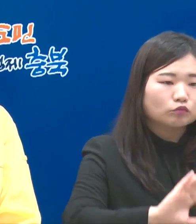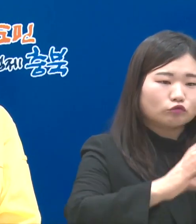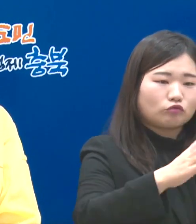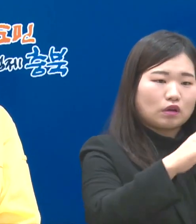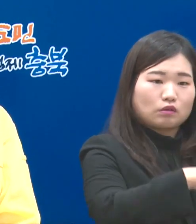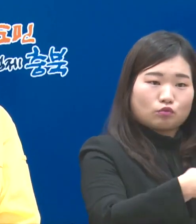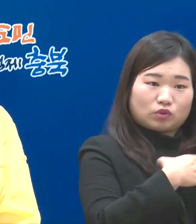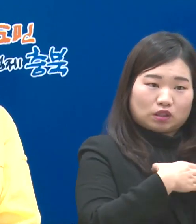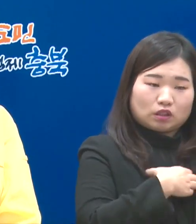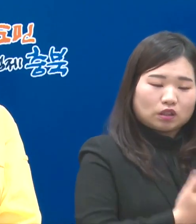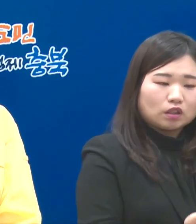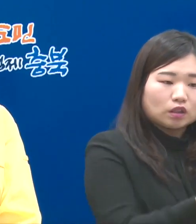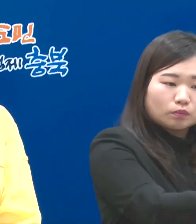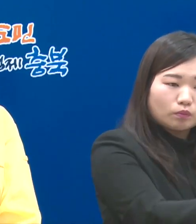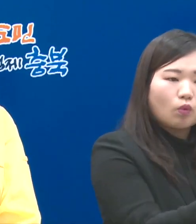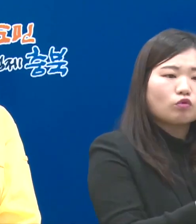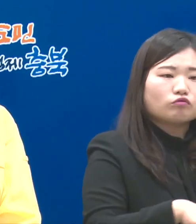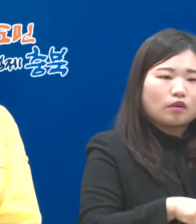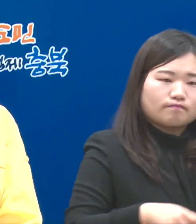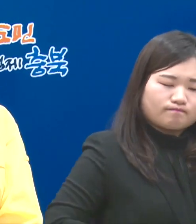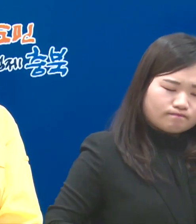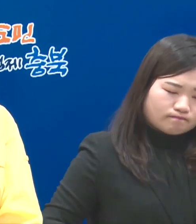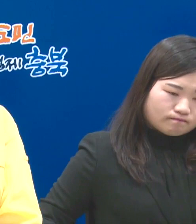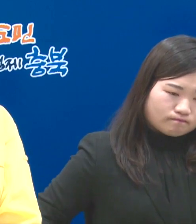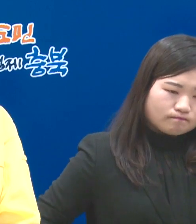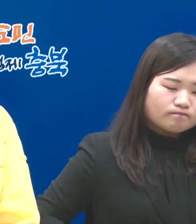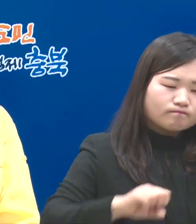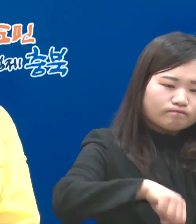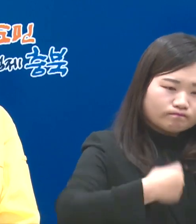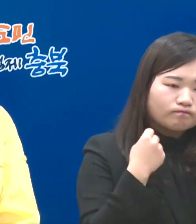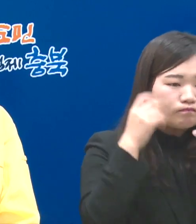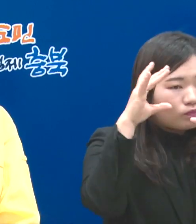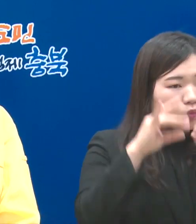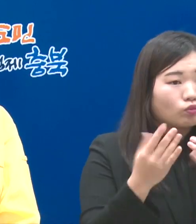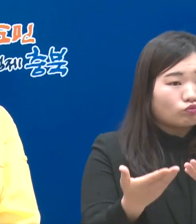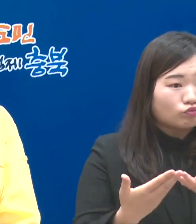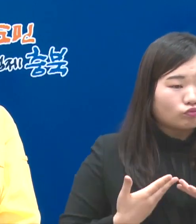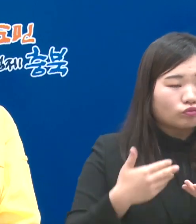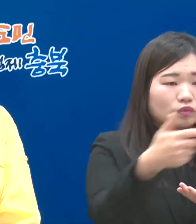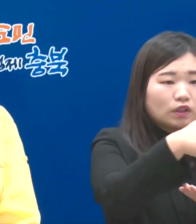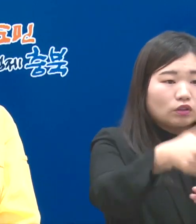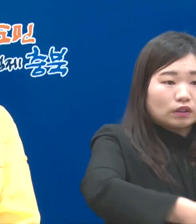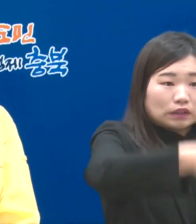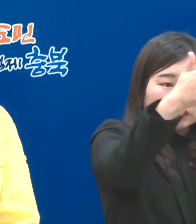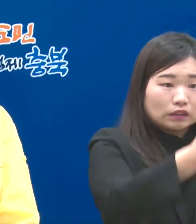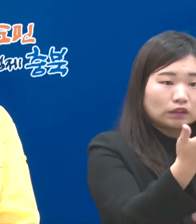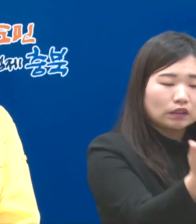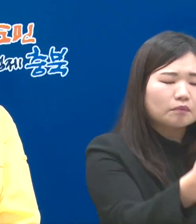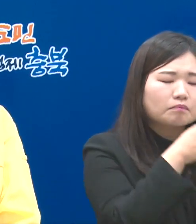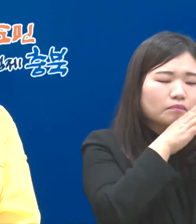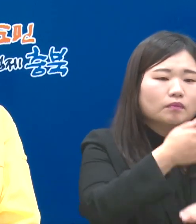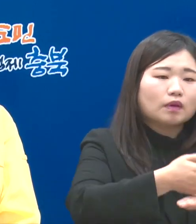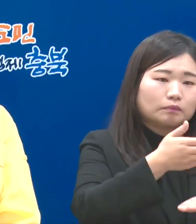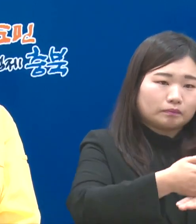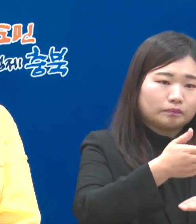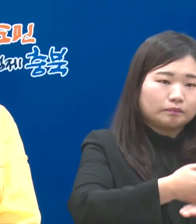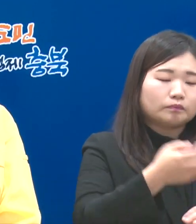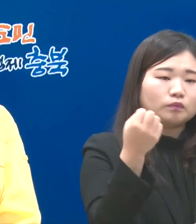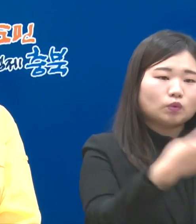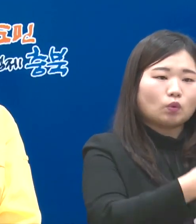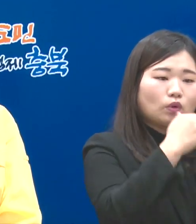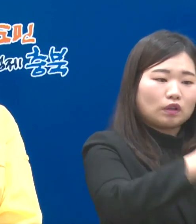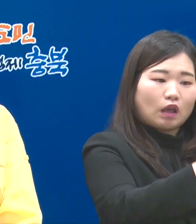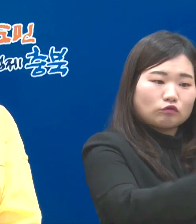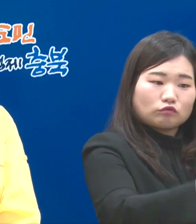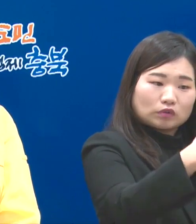극복을 위해 대승적 용단을 내려주신 이상천 제천시장님께 감사드리며 대구